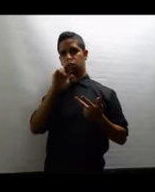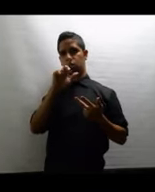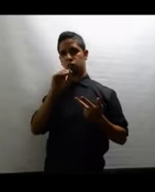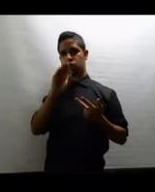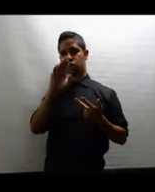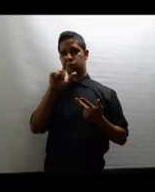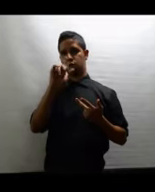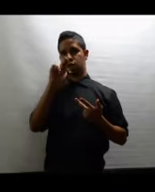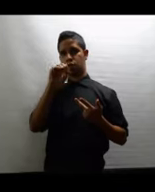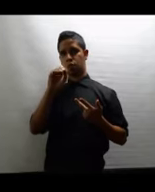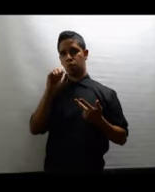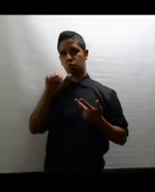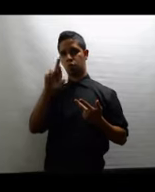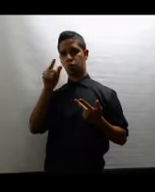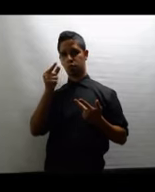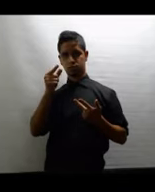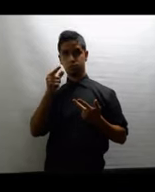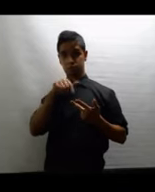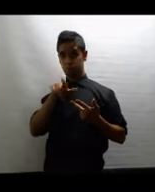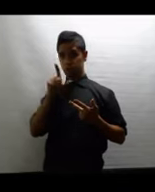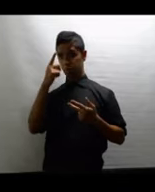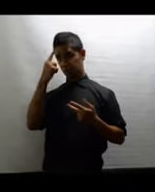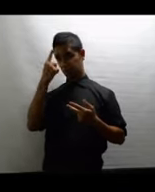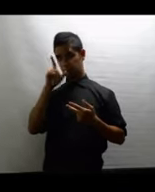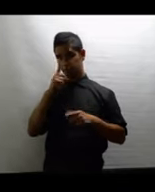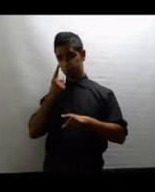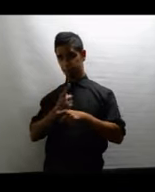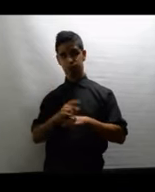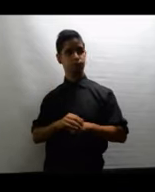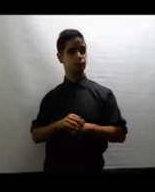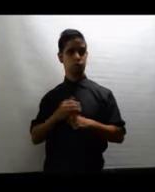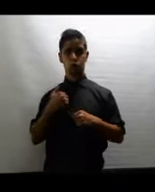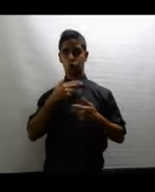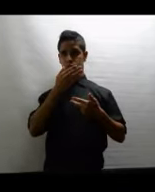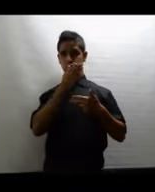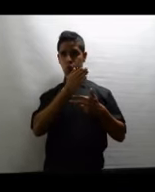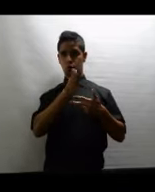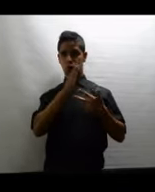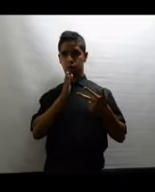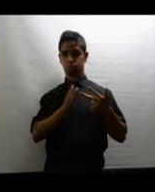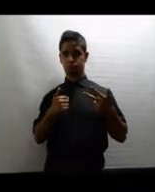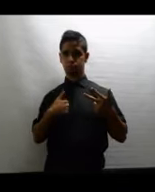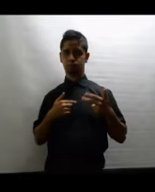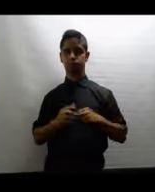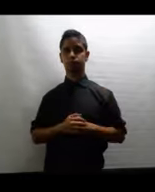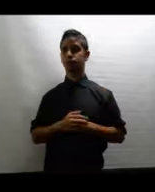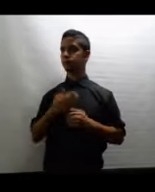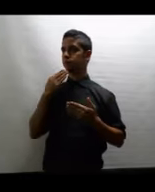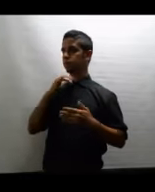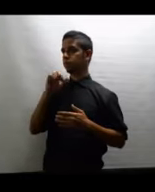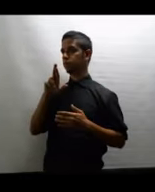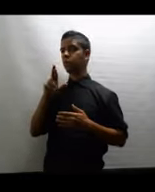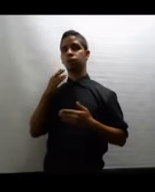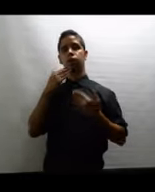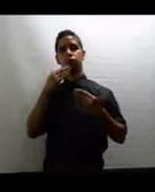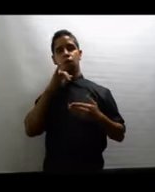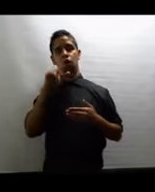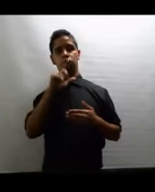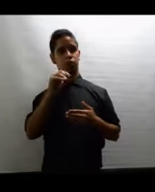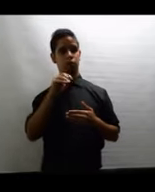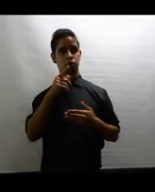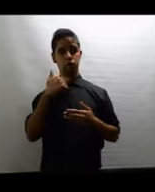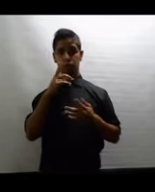cuarzoblanco.org. Lo tuviste que pensar. Que yo los tengo por orden. Ay, virgen. Gracias, Javier. Y gracias, Joselo. Tú estás